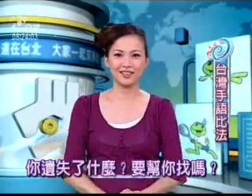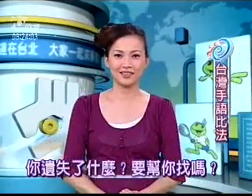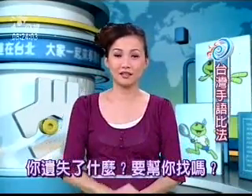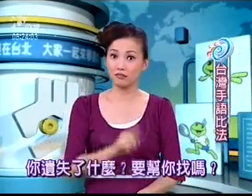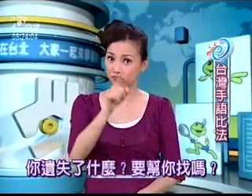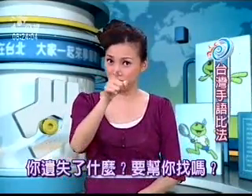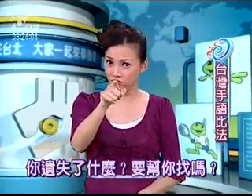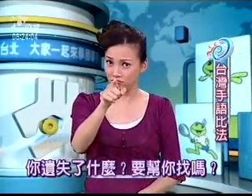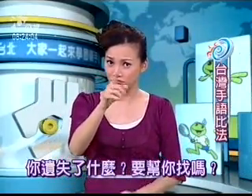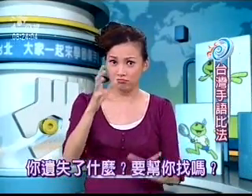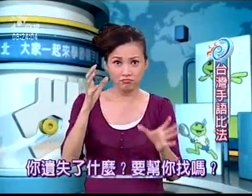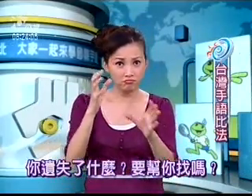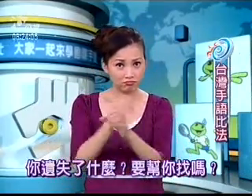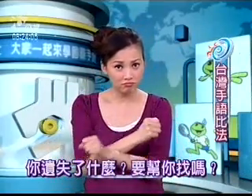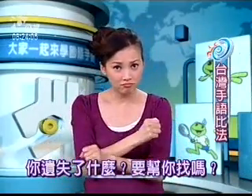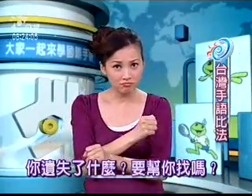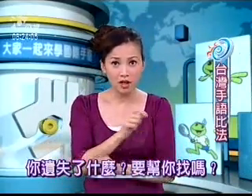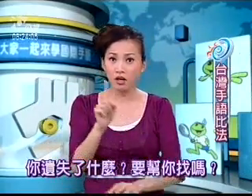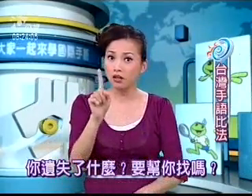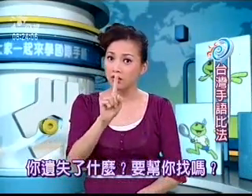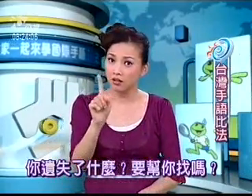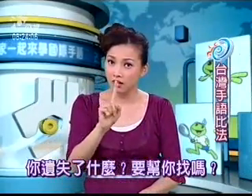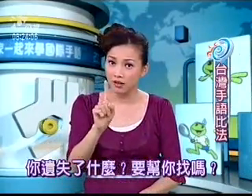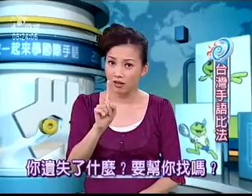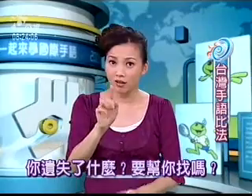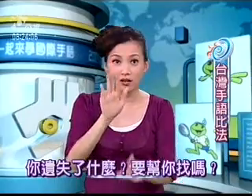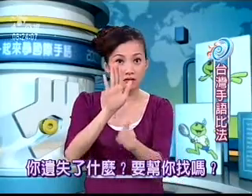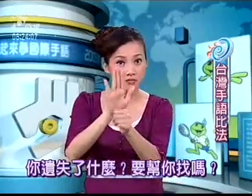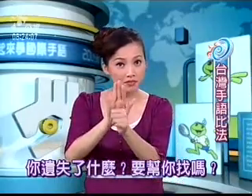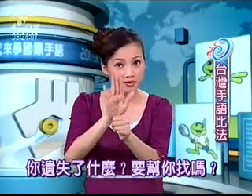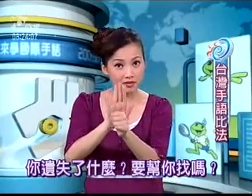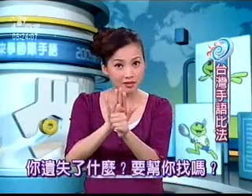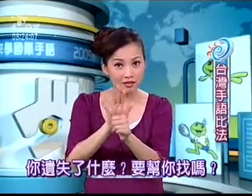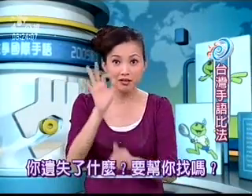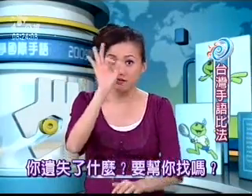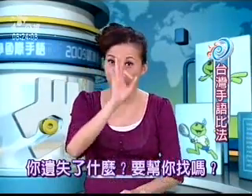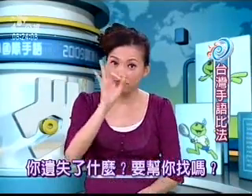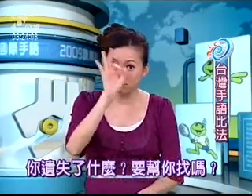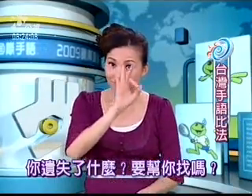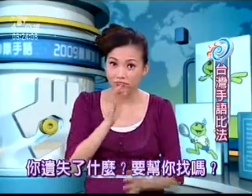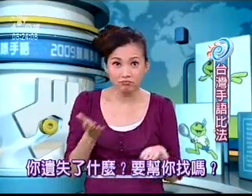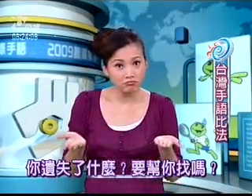笔法，你遗失了什么？要帮你找吗？